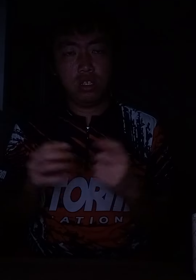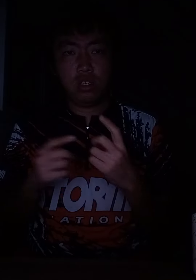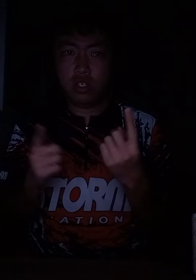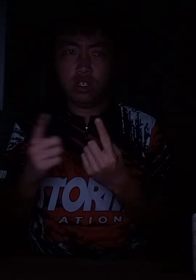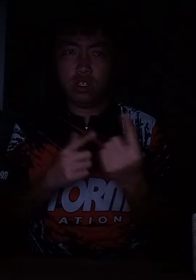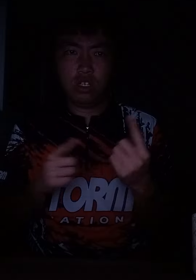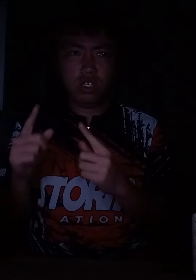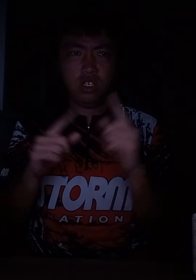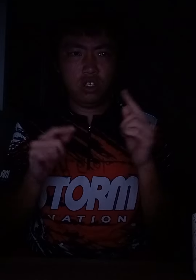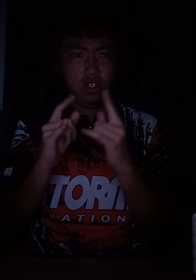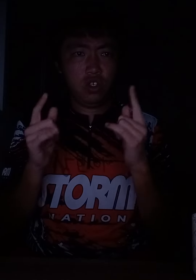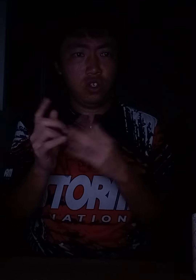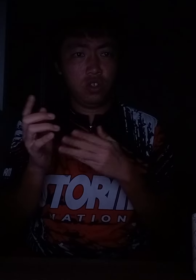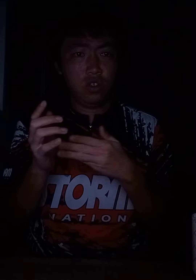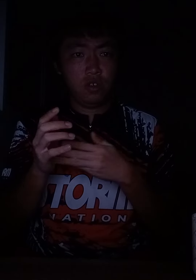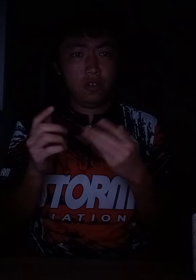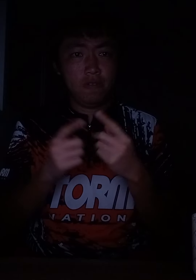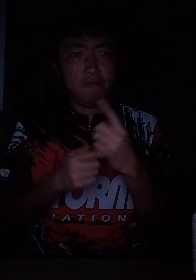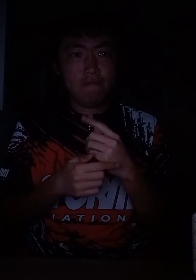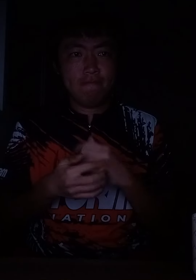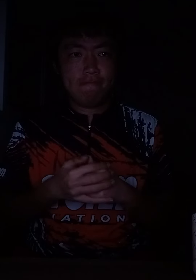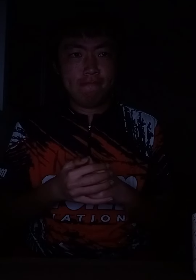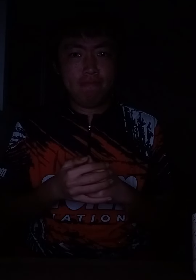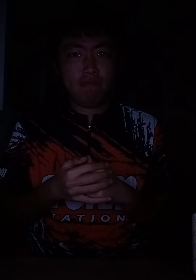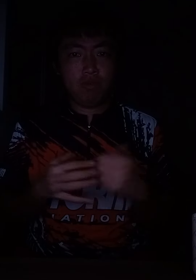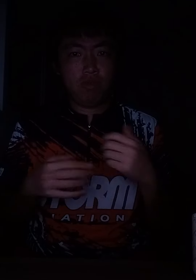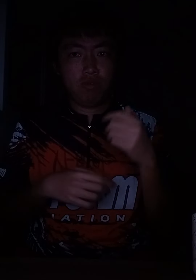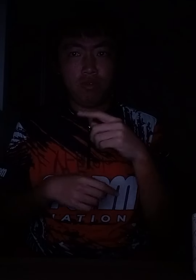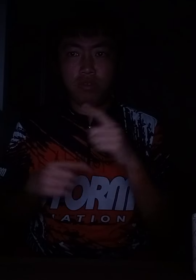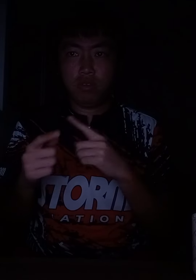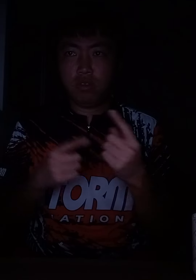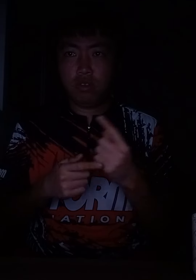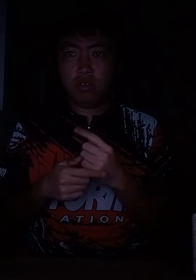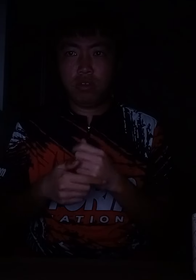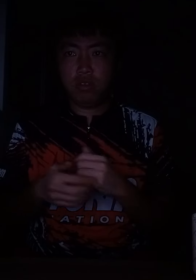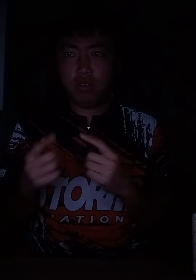없기 때문에 유도는 할 수는 있죠. 그렇지만 그분이 뭐 도망가는데 막